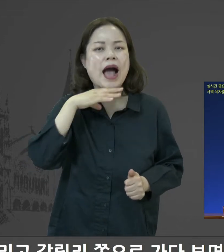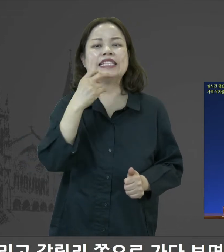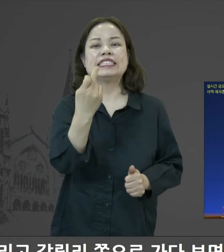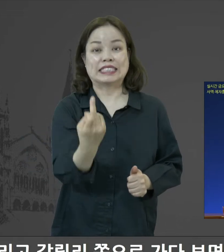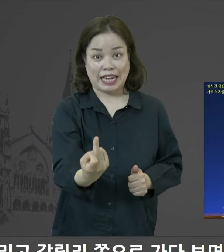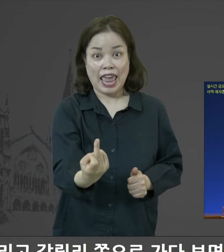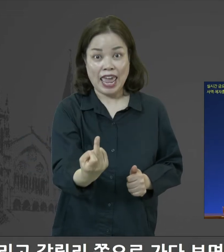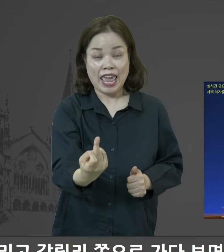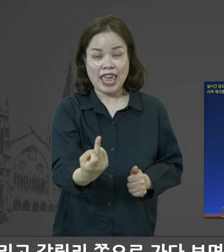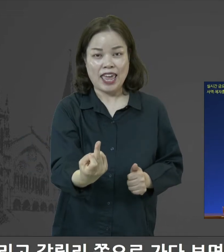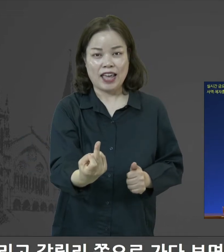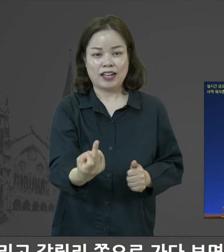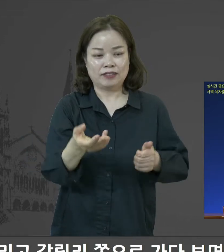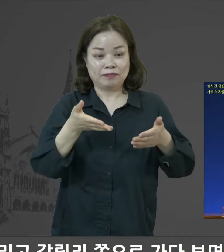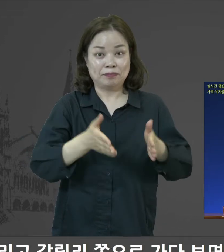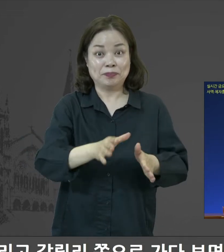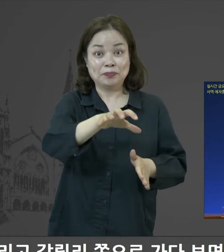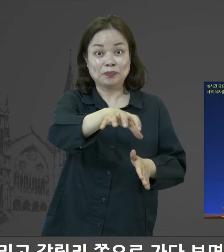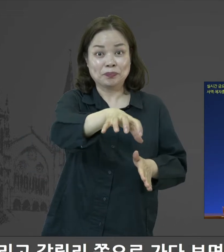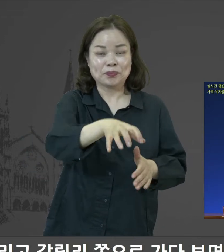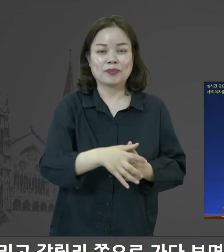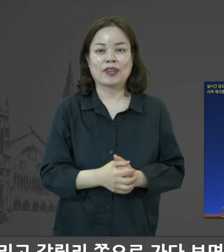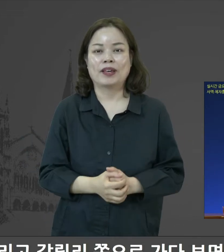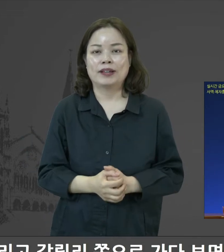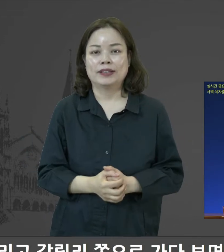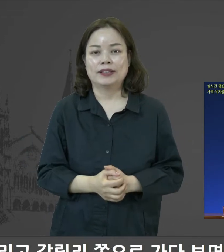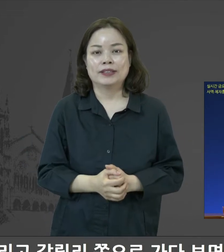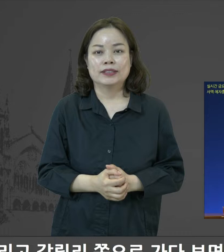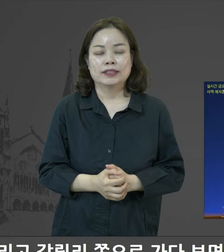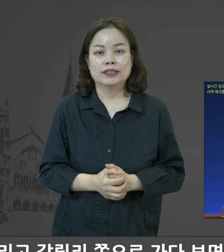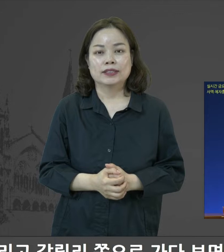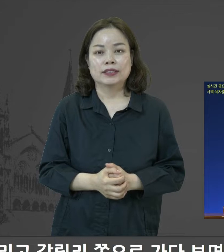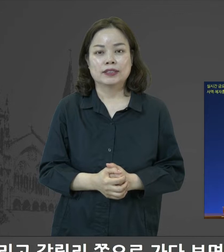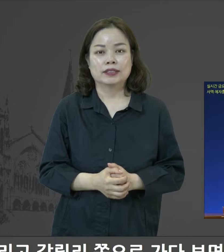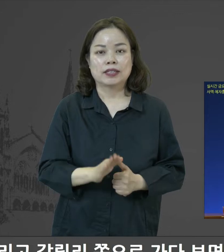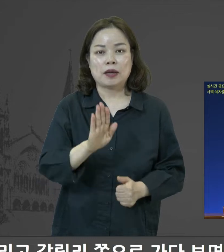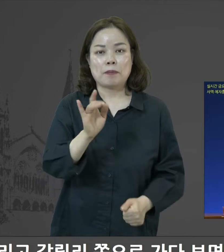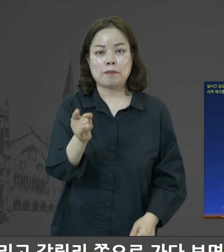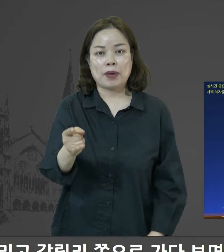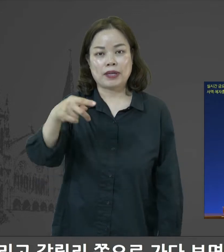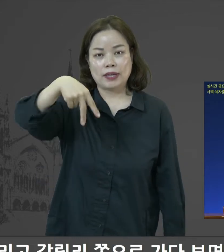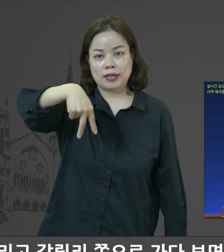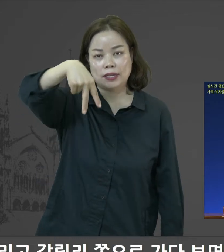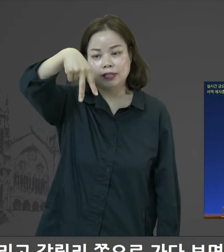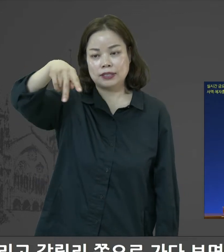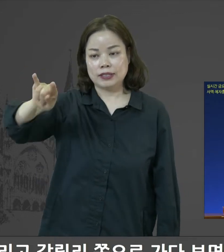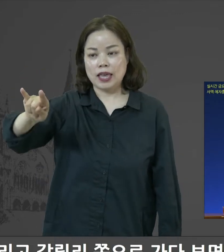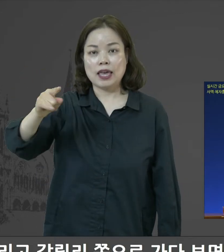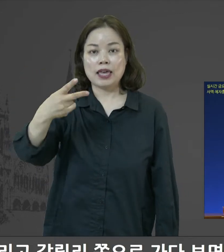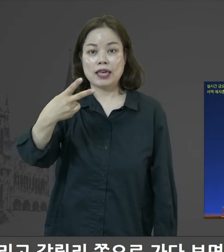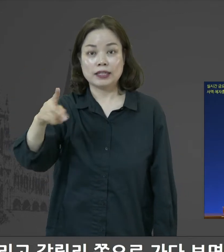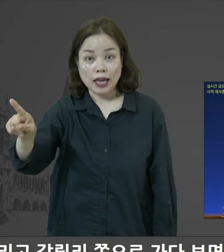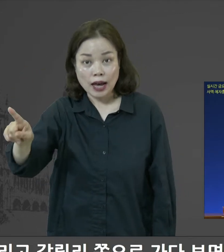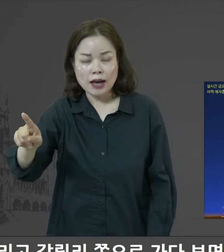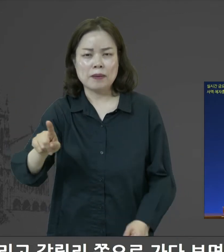출신이다, 이렇게 요한은 기록을 하고 있습니다. 그래서 그 벳세다 마을을 통과하는 중에